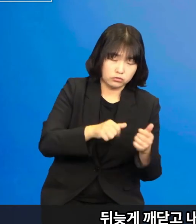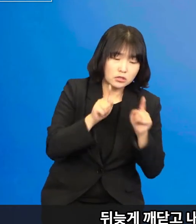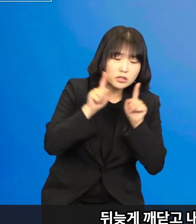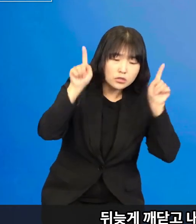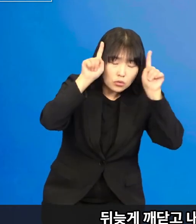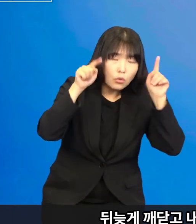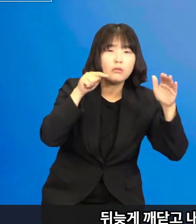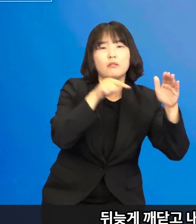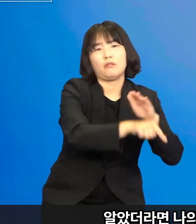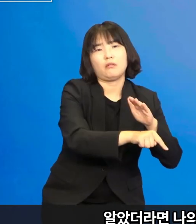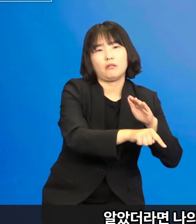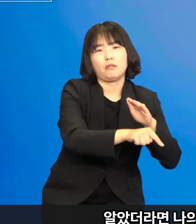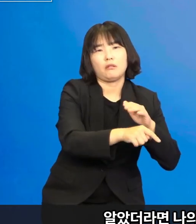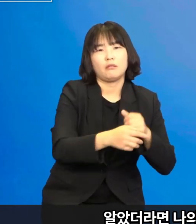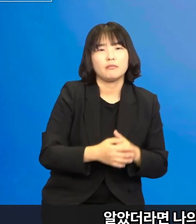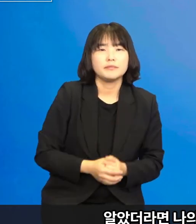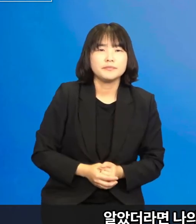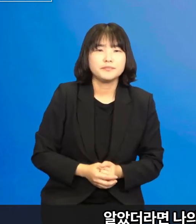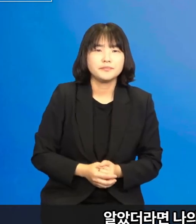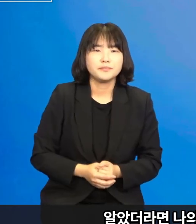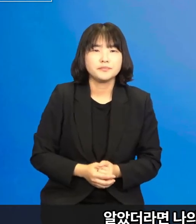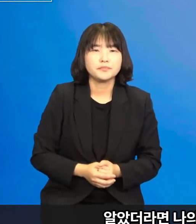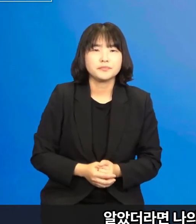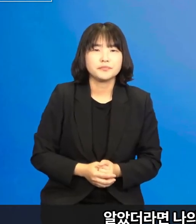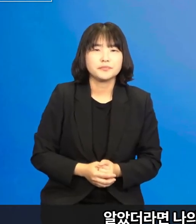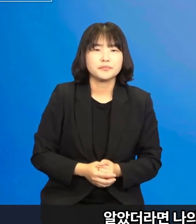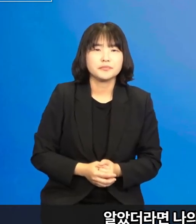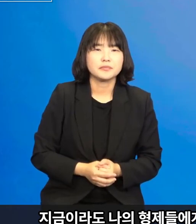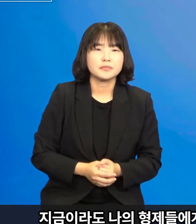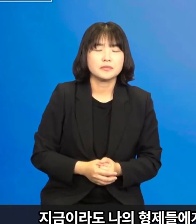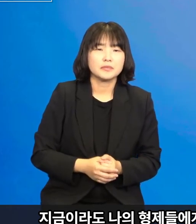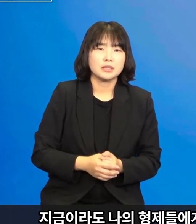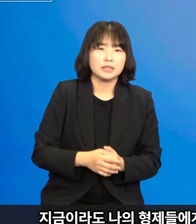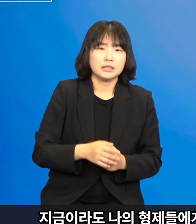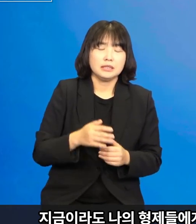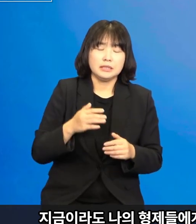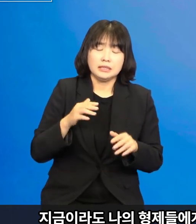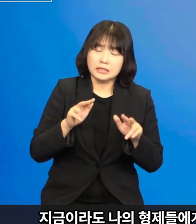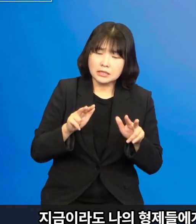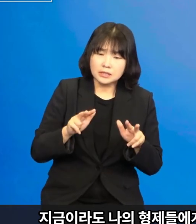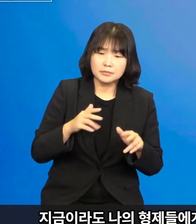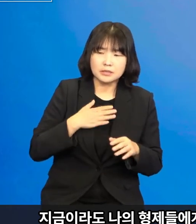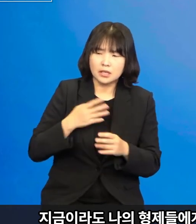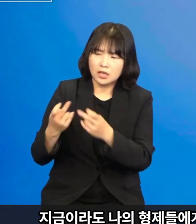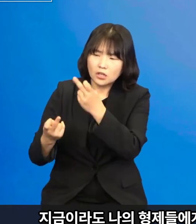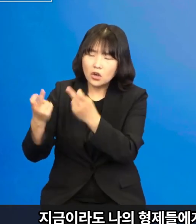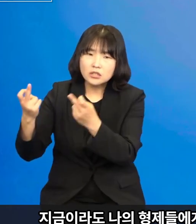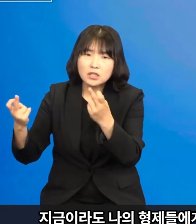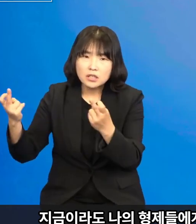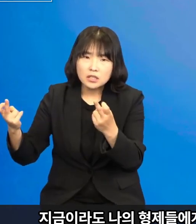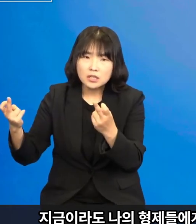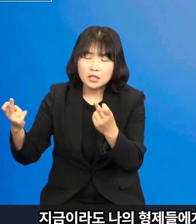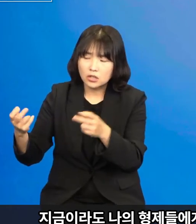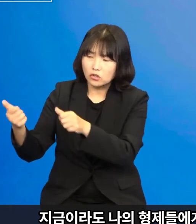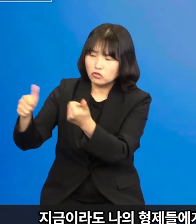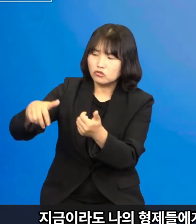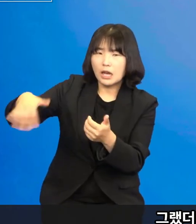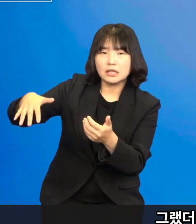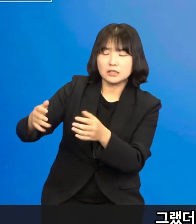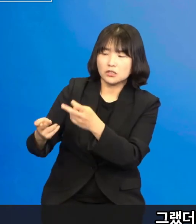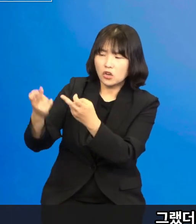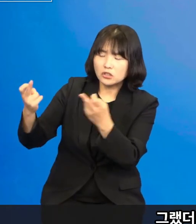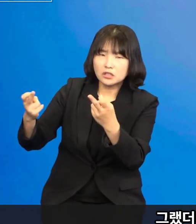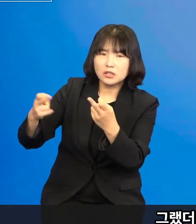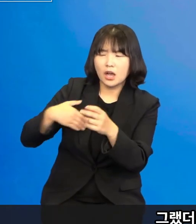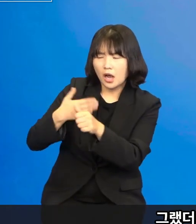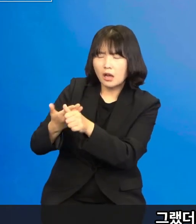내가 지옥에 있는 줄 몰랐다. 알았더라면 나의 형제들에게 말했을 텐데 지금이라도 나의 형제들에게 아직 죽지 않은 말해달라 이거예요.